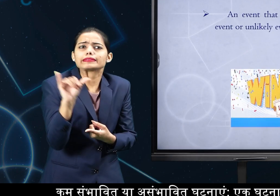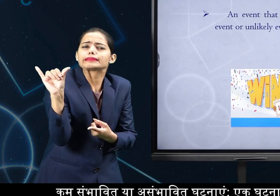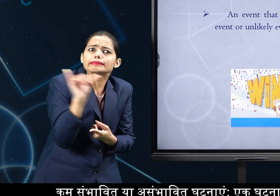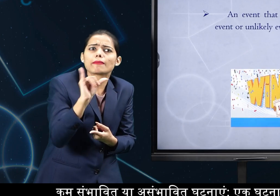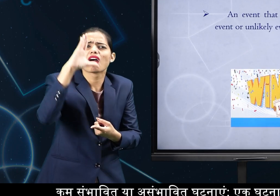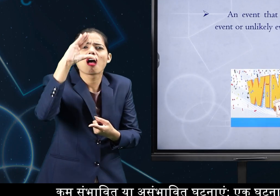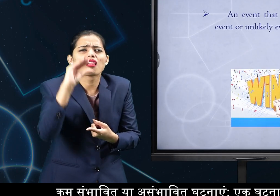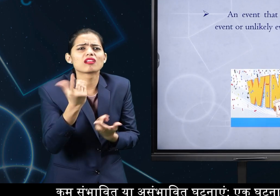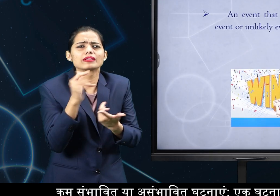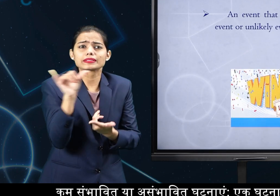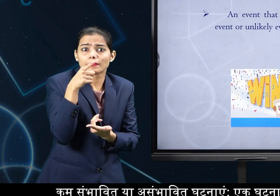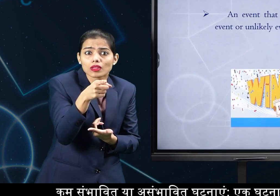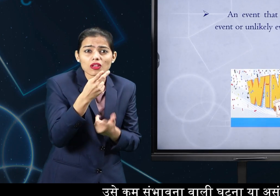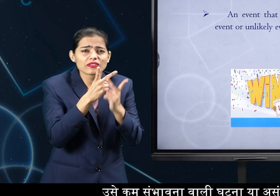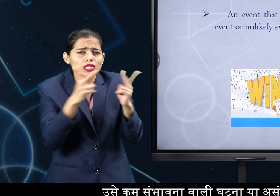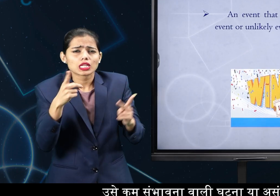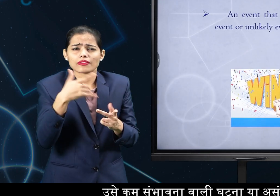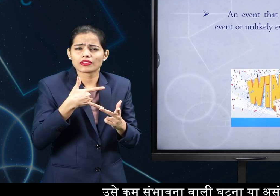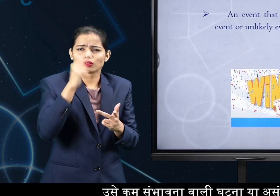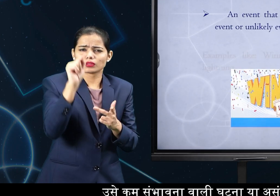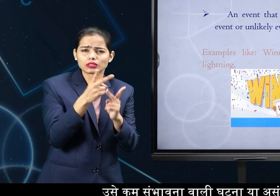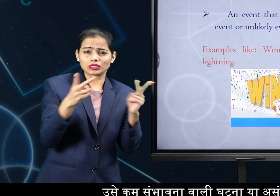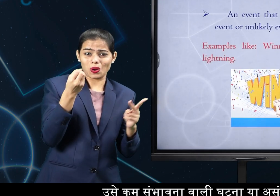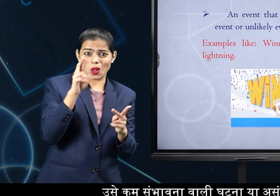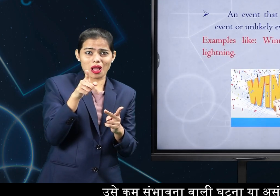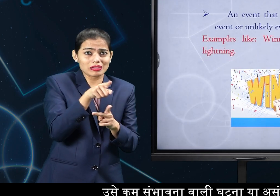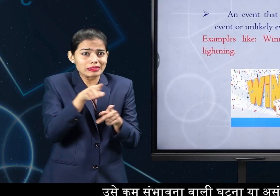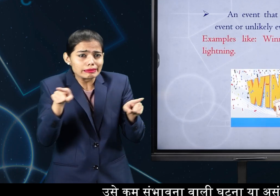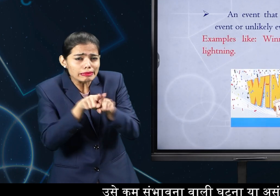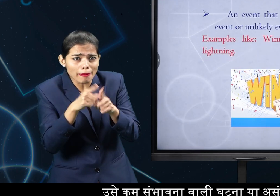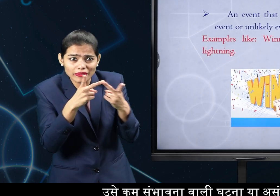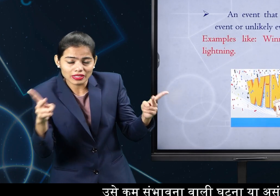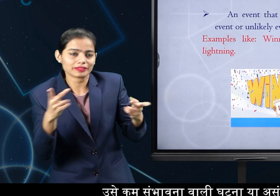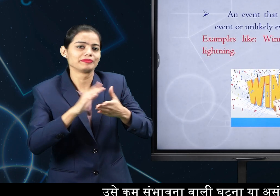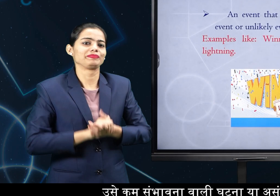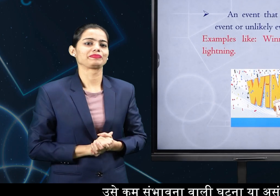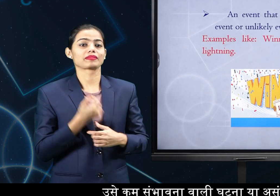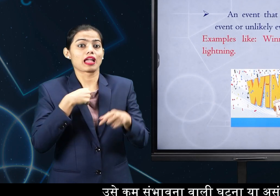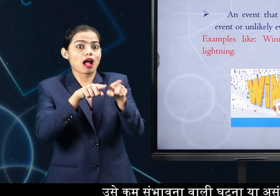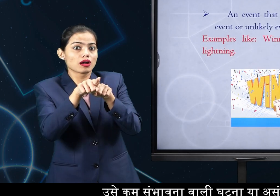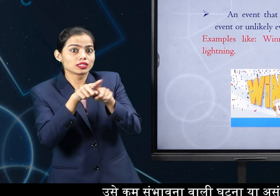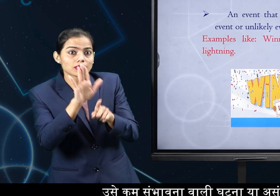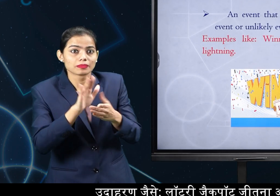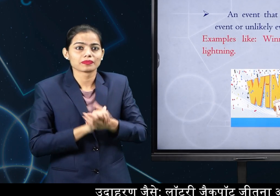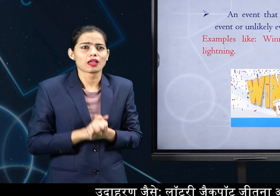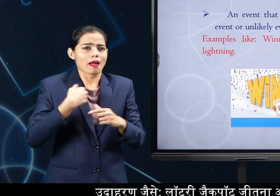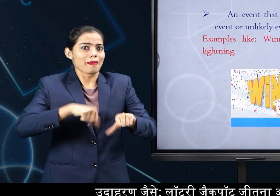की संभावना कम होती है, उसे कम संभावना वाली घटना या असंभावित घटना कहा जाता है। उदाहरण